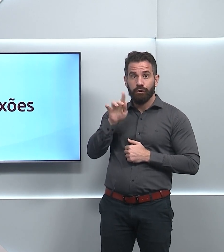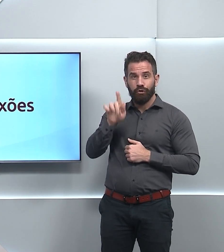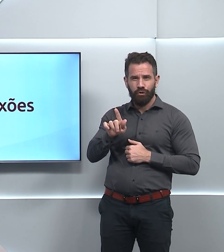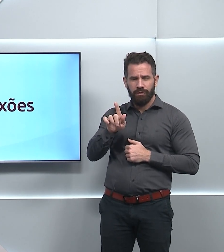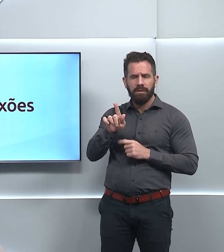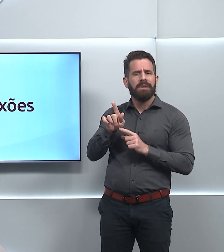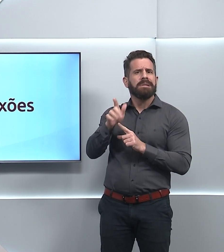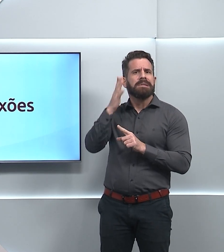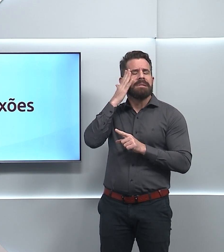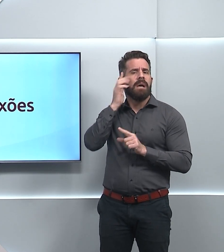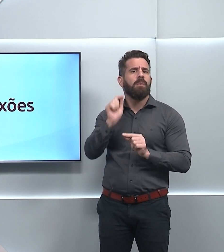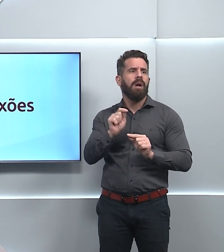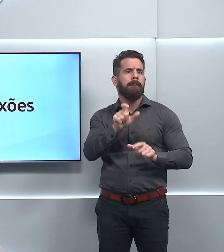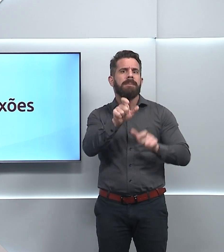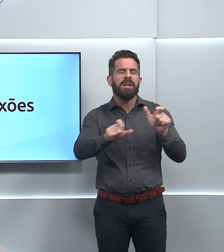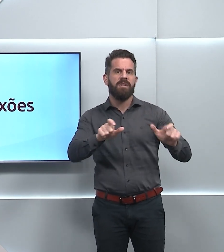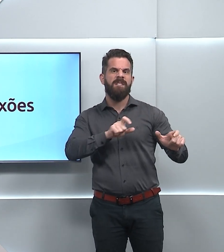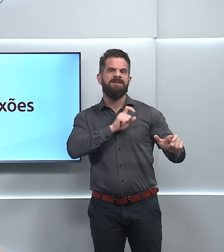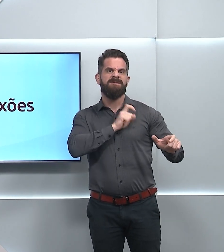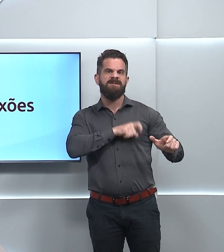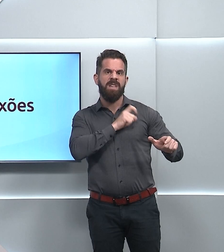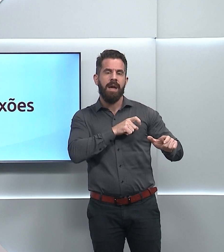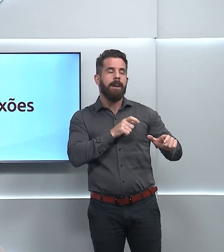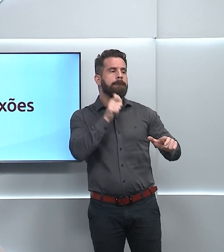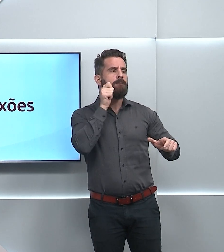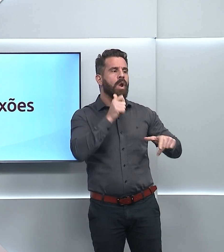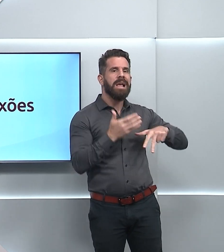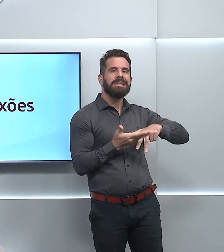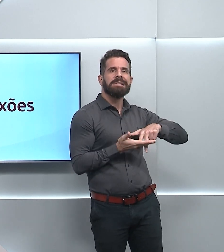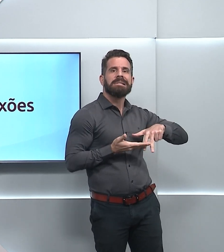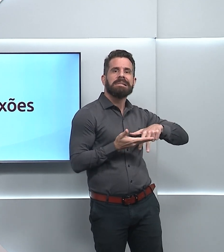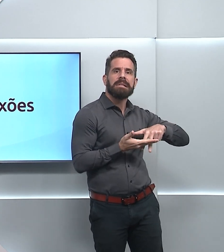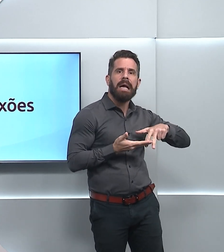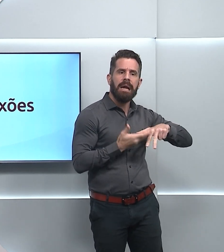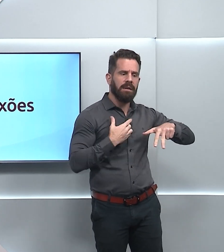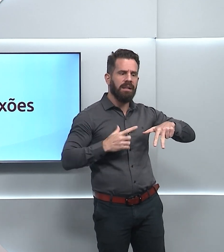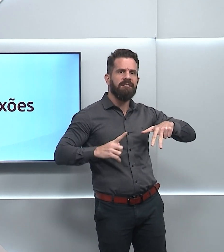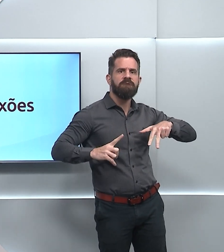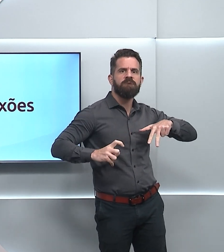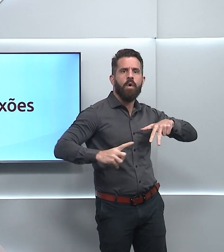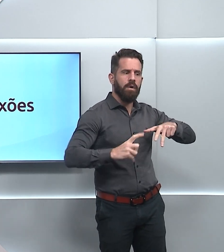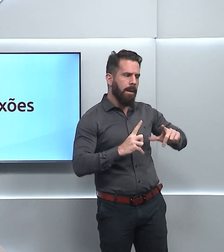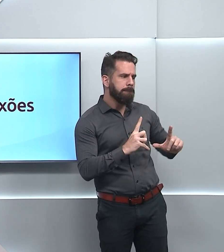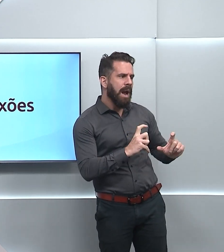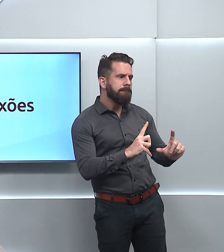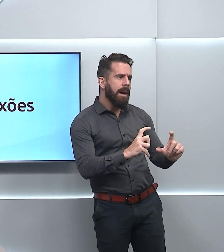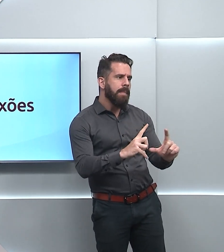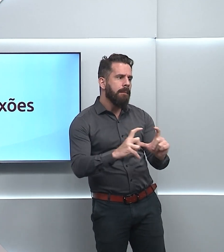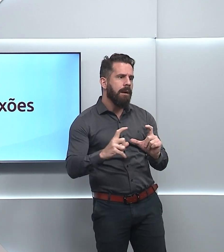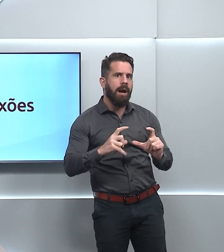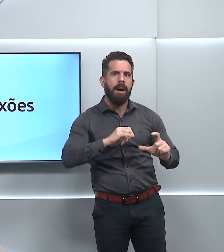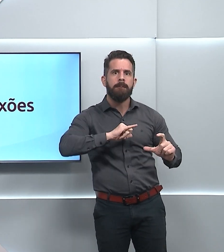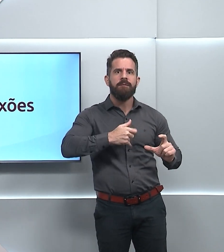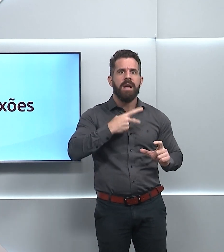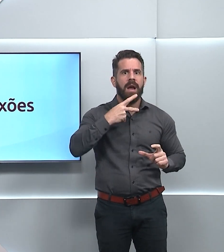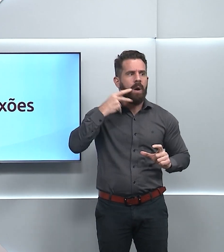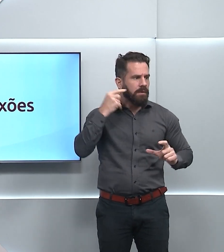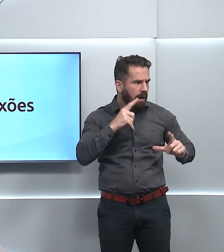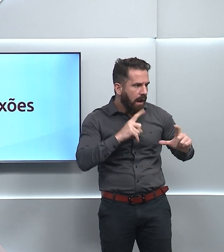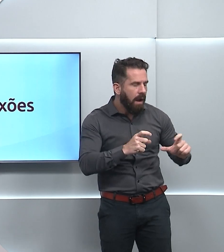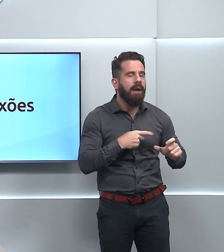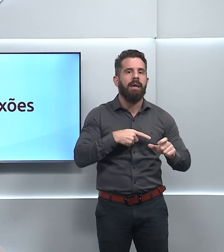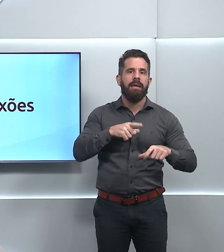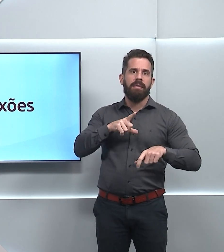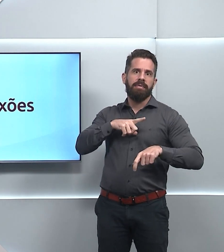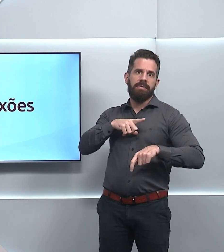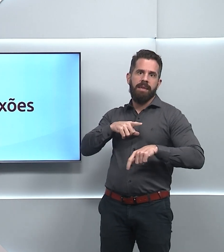aquela prática de tirar fotos por debaixo de saias ou vestidos de forma não consensual e muitas vezes até divulgar esse